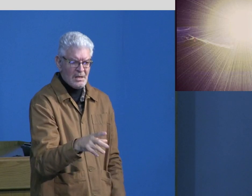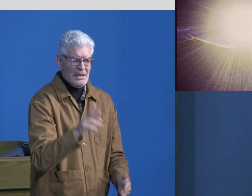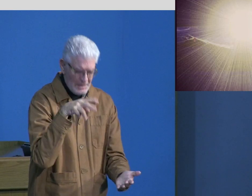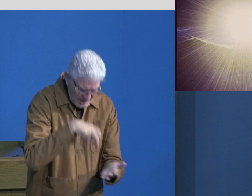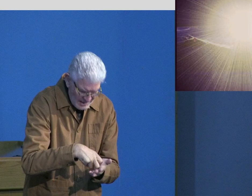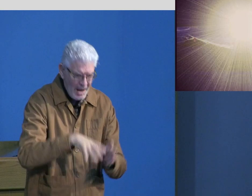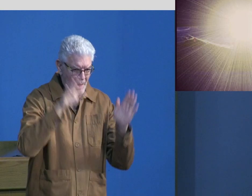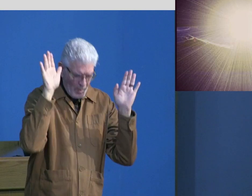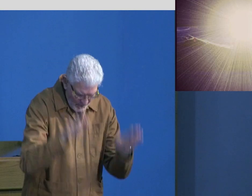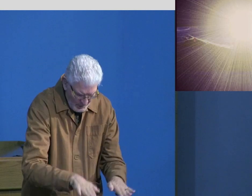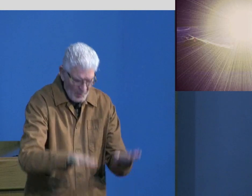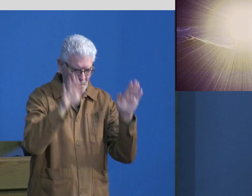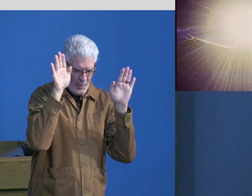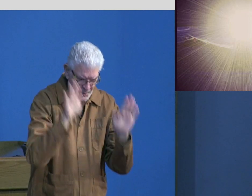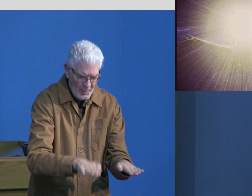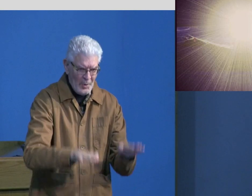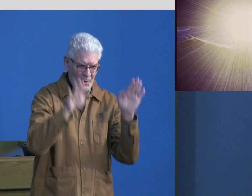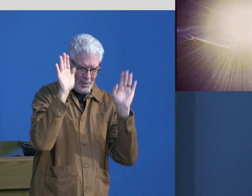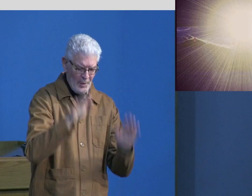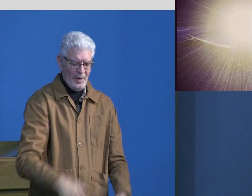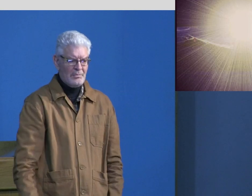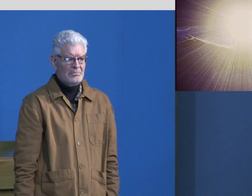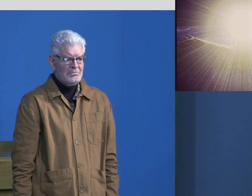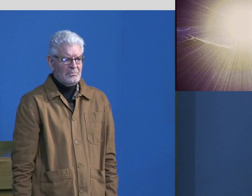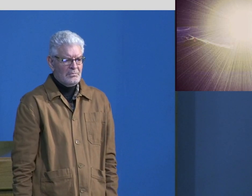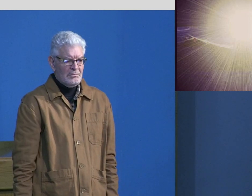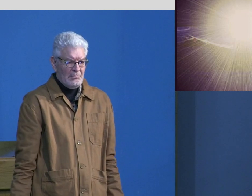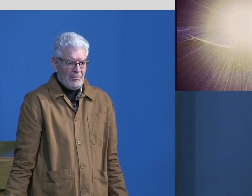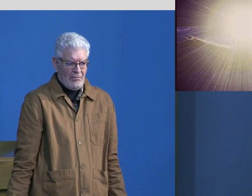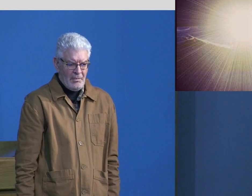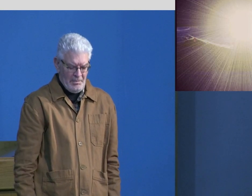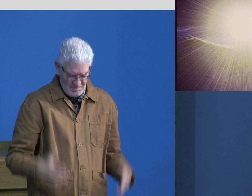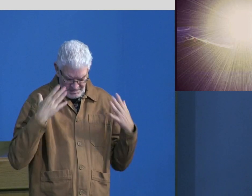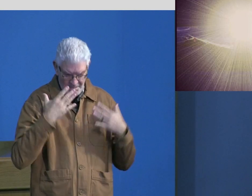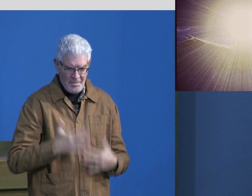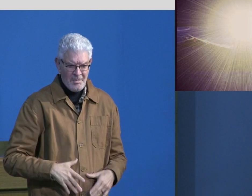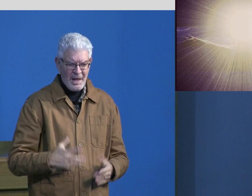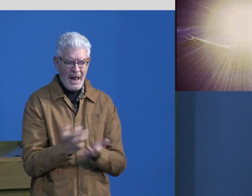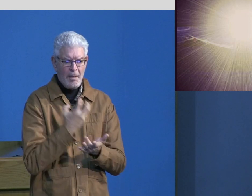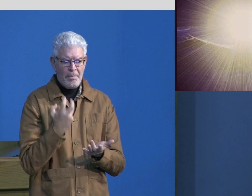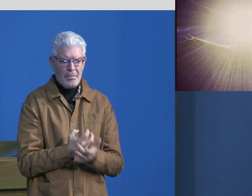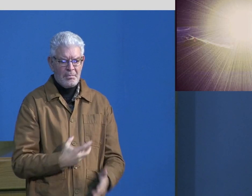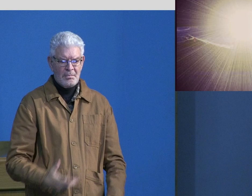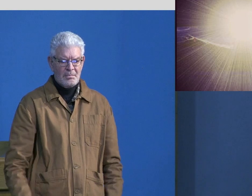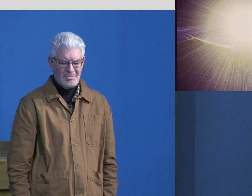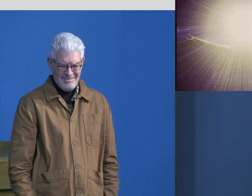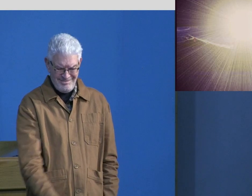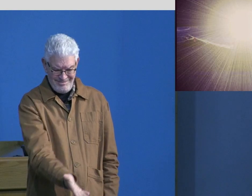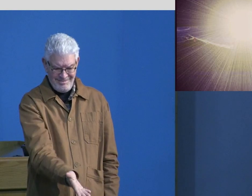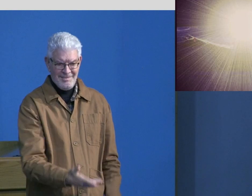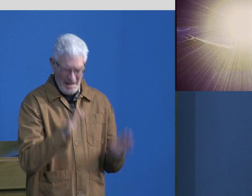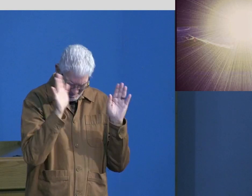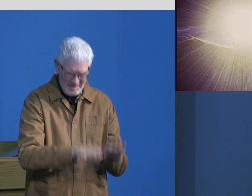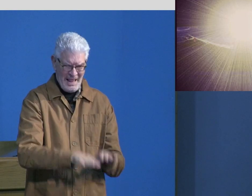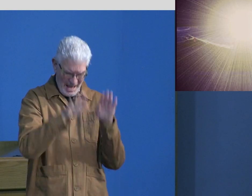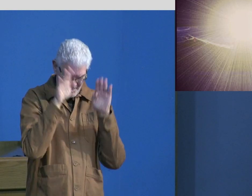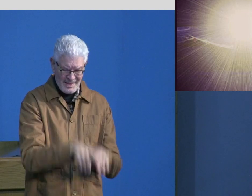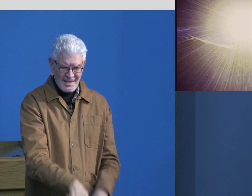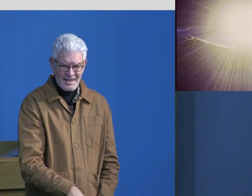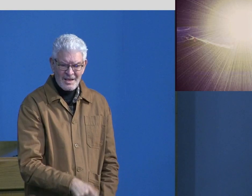Mense kom daar, die mense val voor die afgod neer en hierdie ou beeld staan stokstyf stil, klip daar staan en die mense